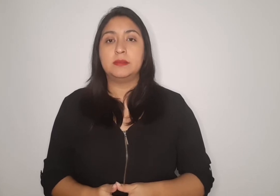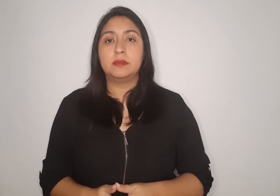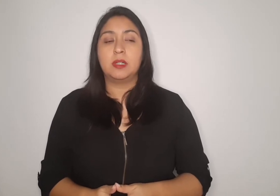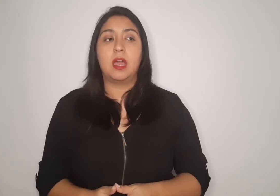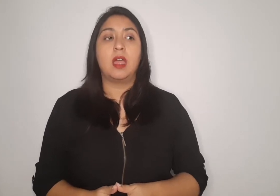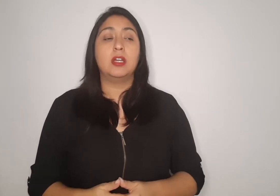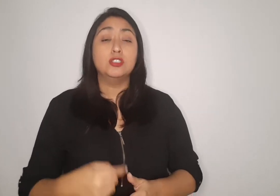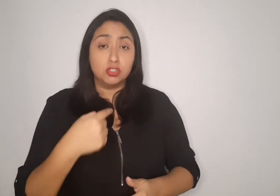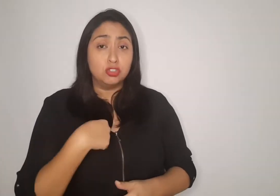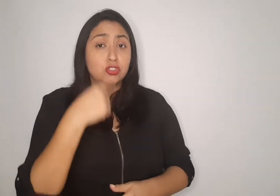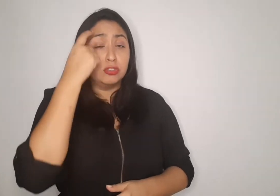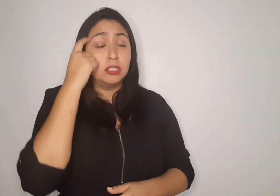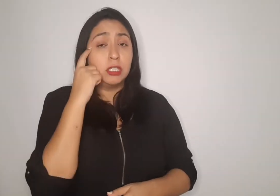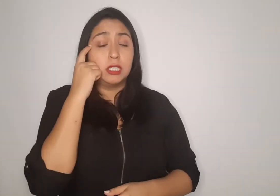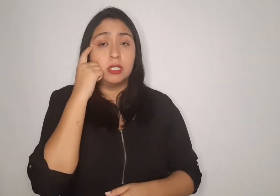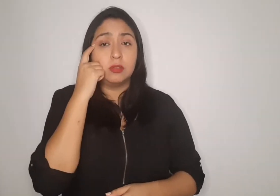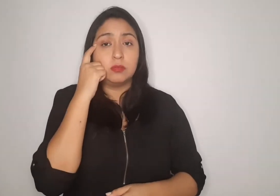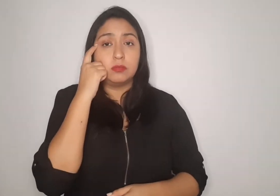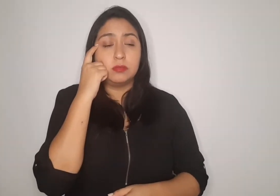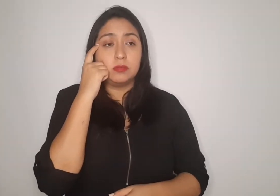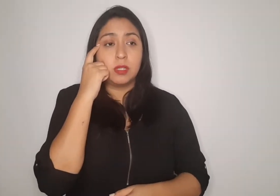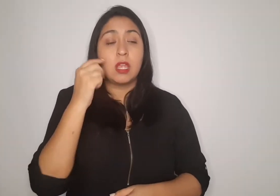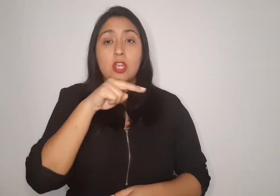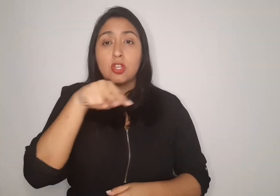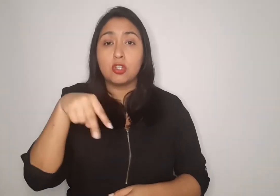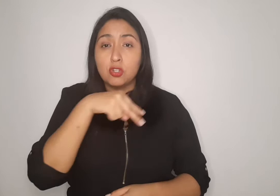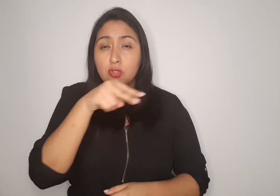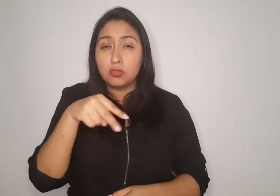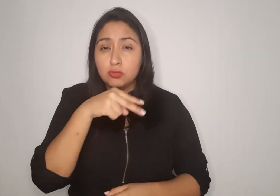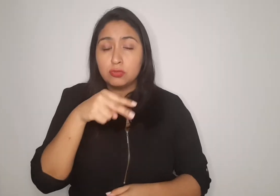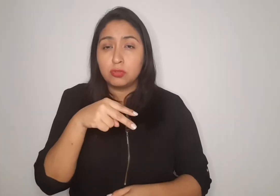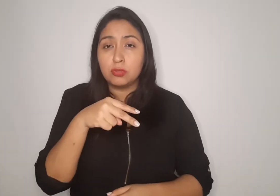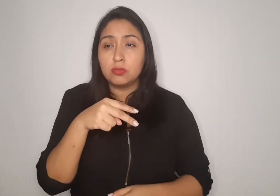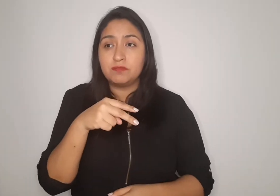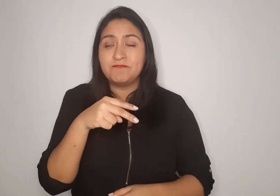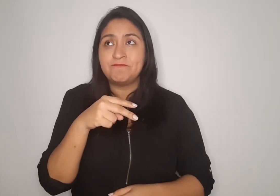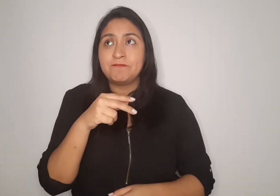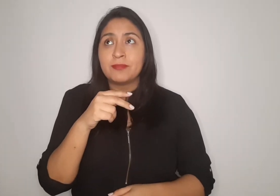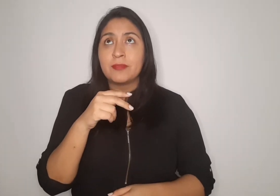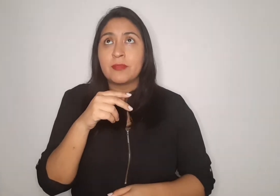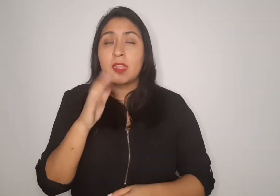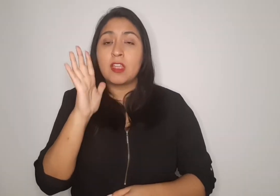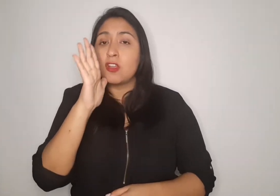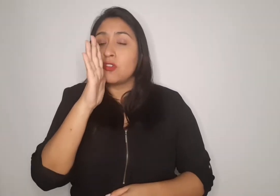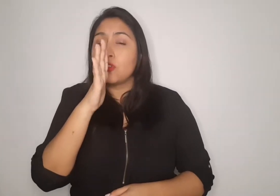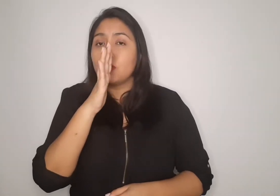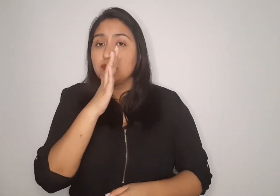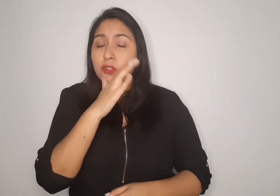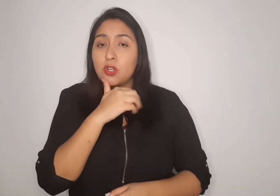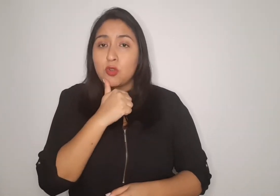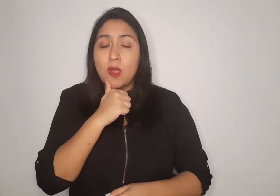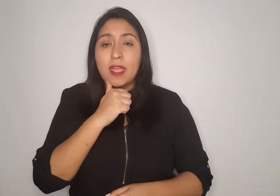yo por mi parte, nosotros no tenemos incorporado a nuestro lenguaje o el concepto de arqueología.